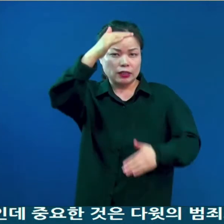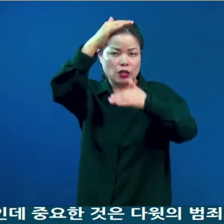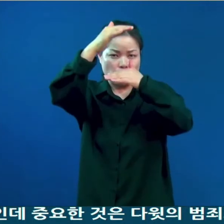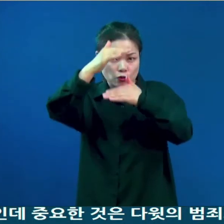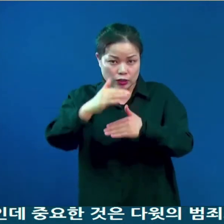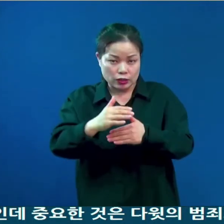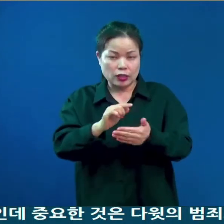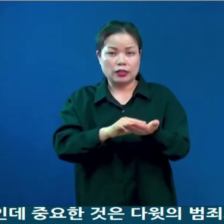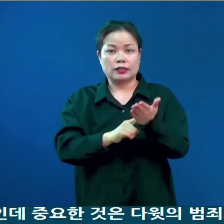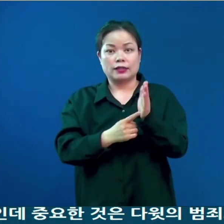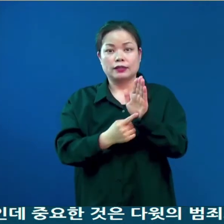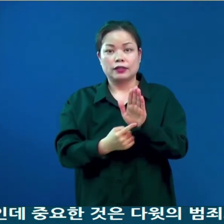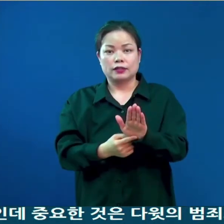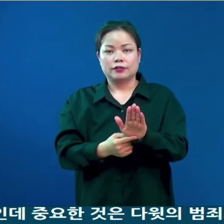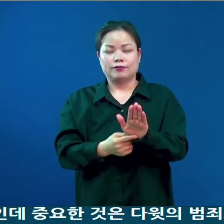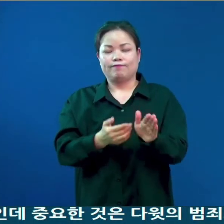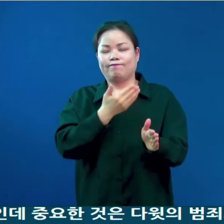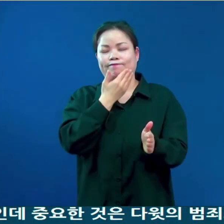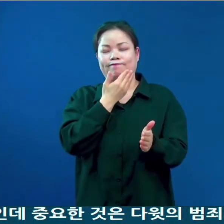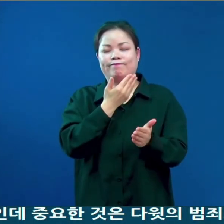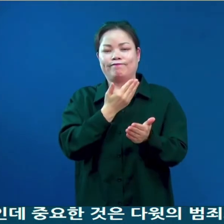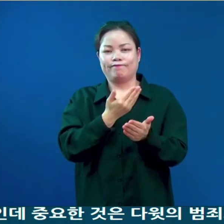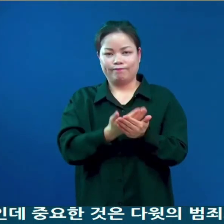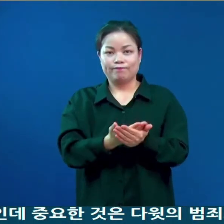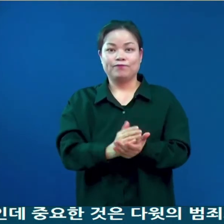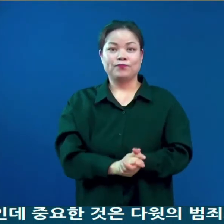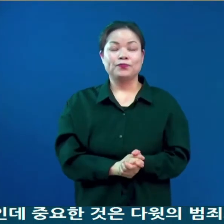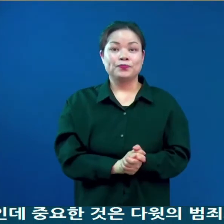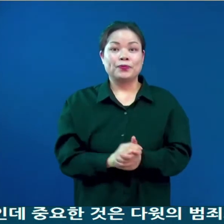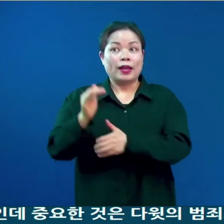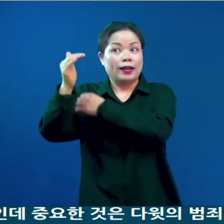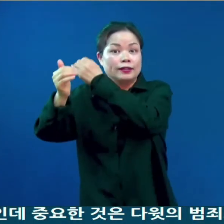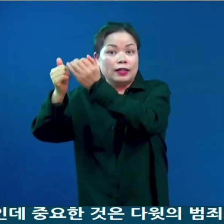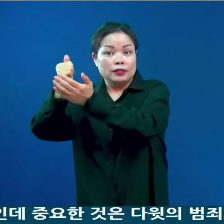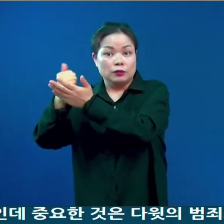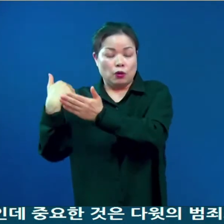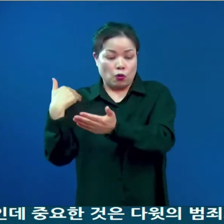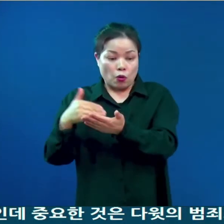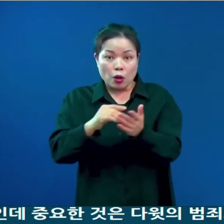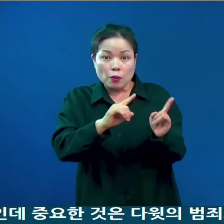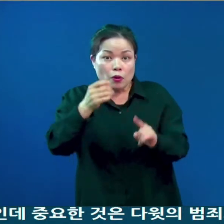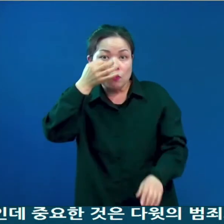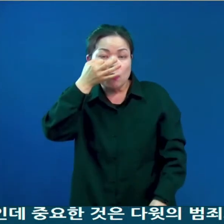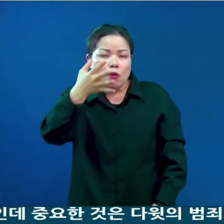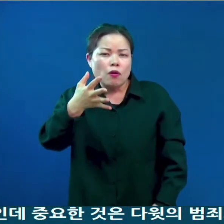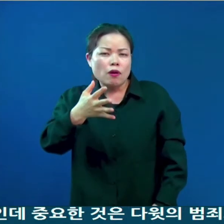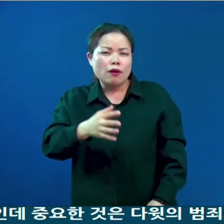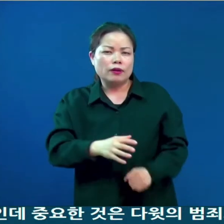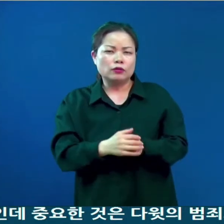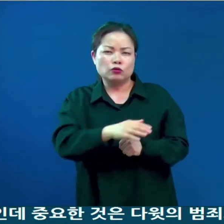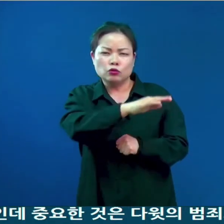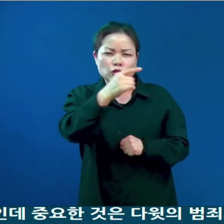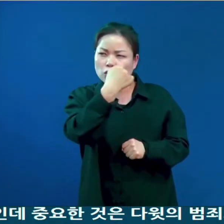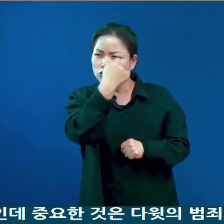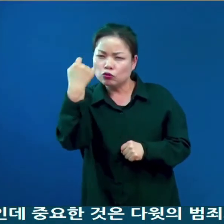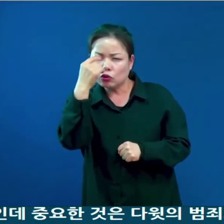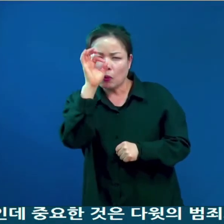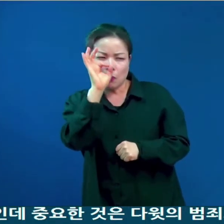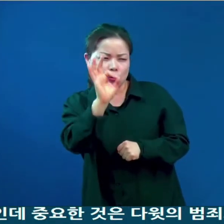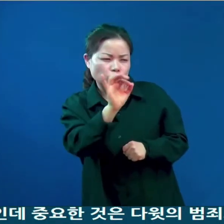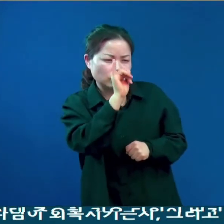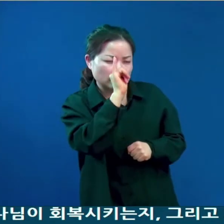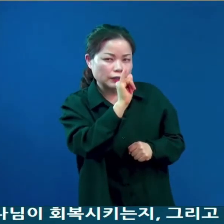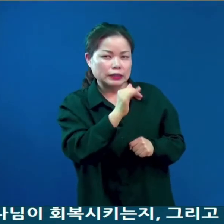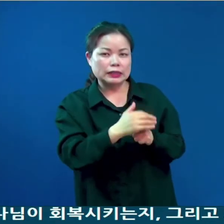이루는 굉장히 중요한 장이라 할 수 있습니다. 하나님의 회복을 보여주는 가시적, 우리 눈으로 볼 수